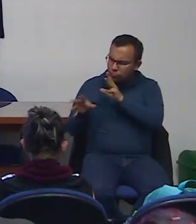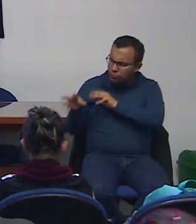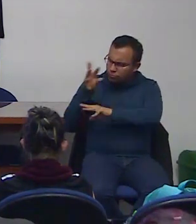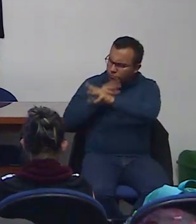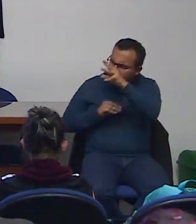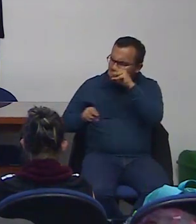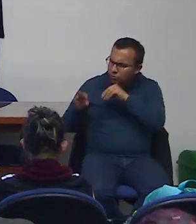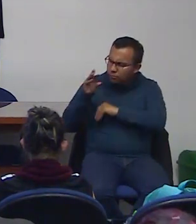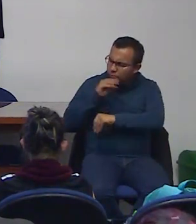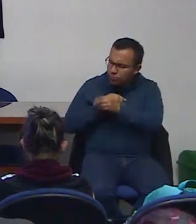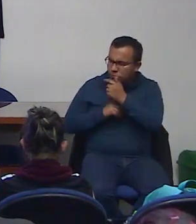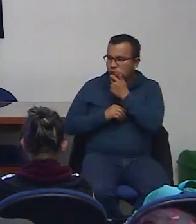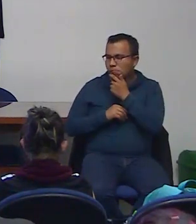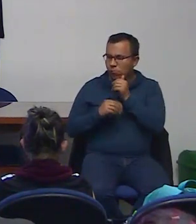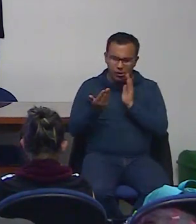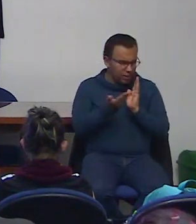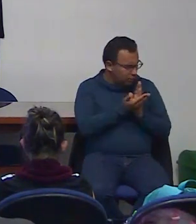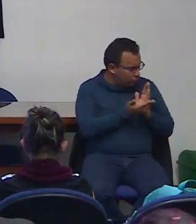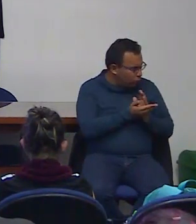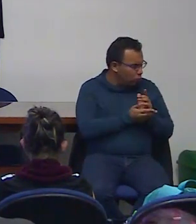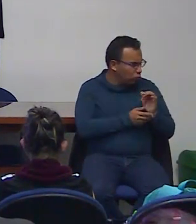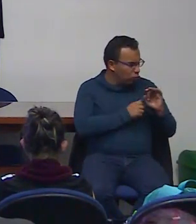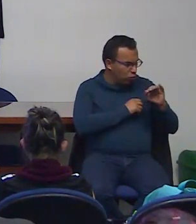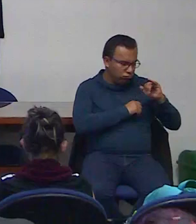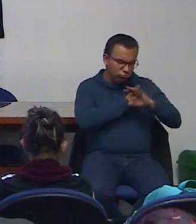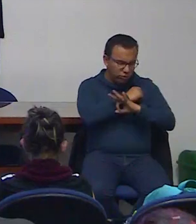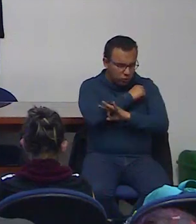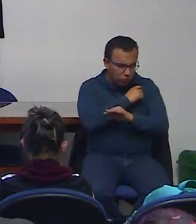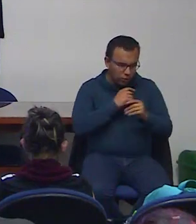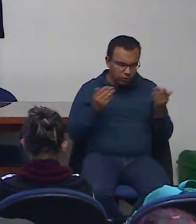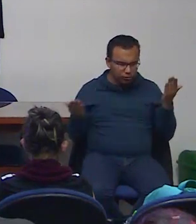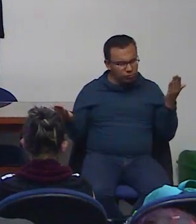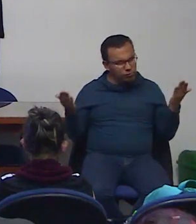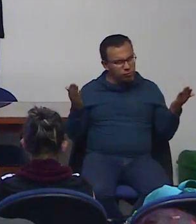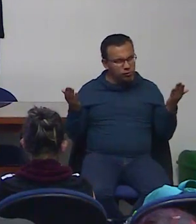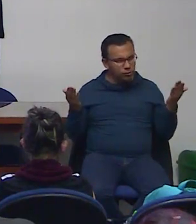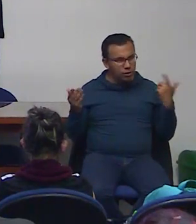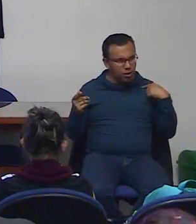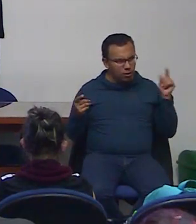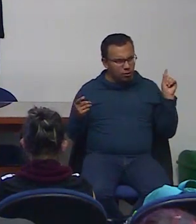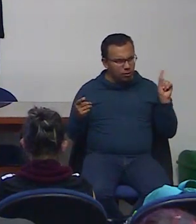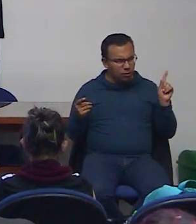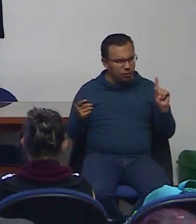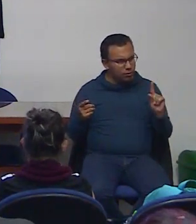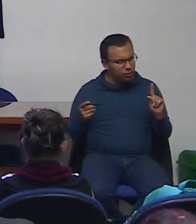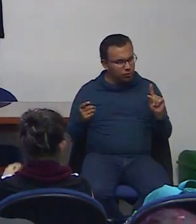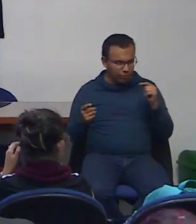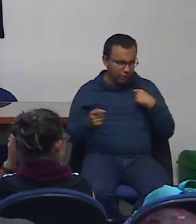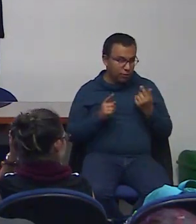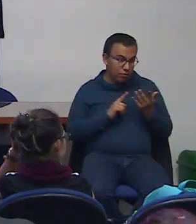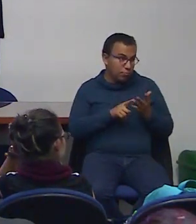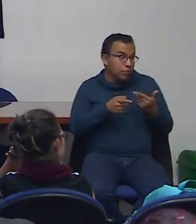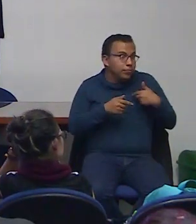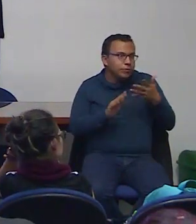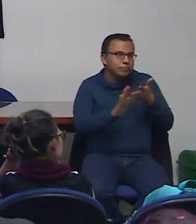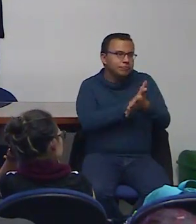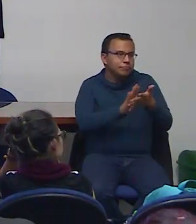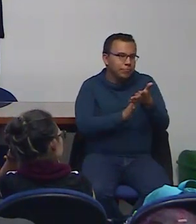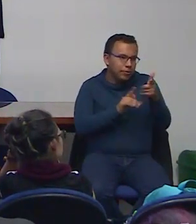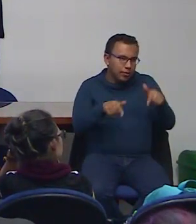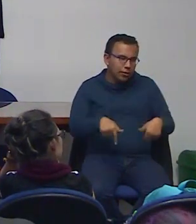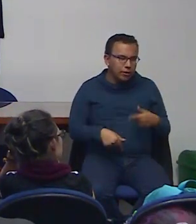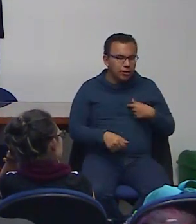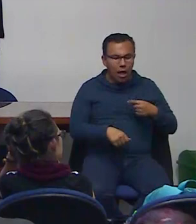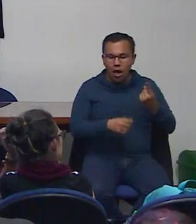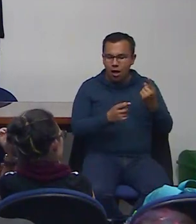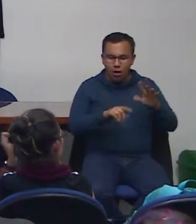aprendiendo con lo que estoy estudiando y creo finalmente después de muchos años porque pues si me pongo a contarles la historia de mi vida aquí se me se